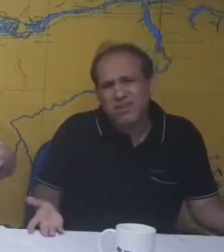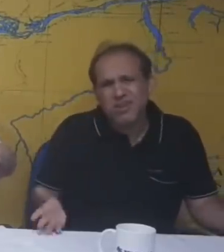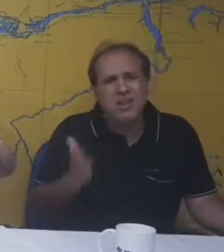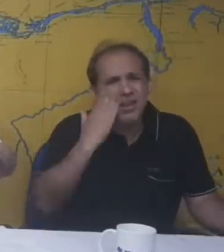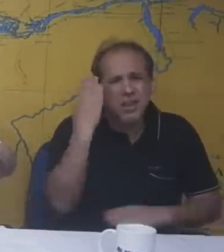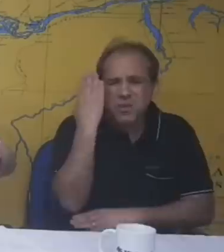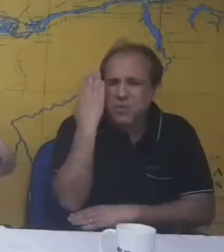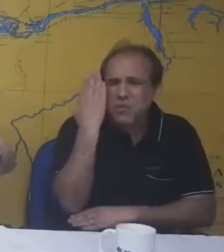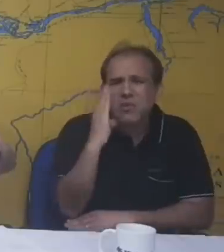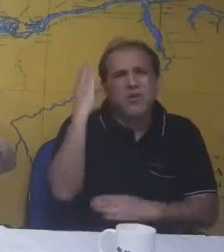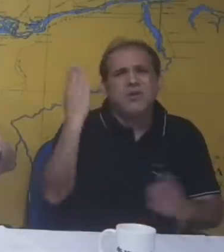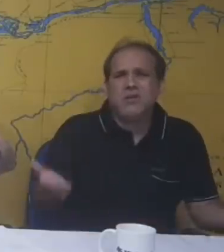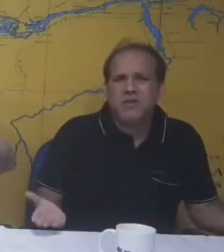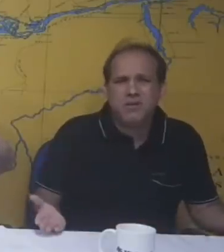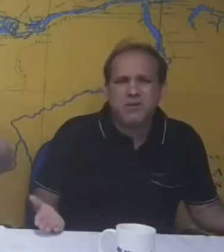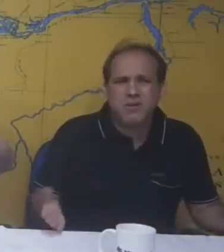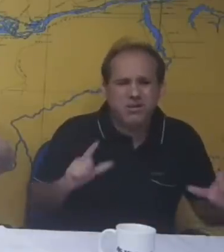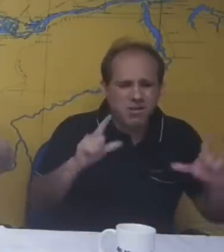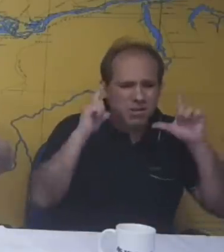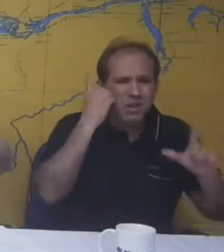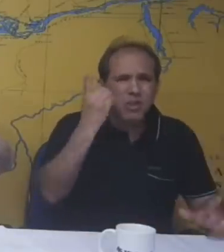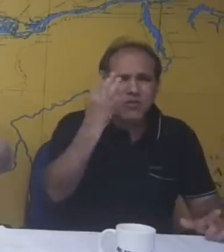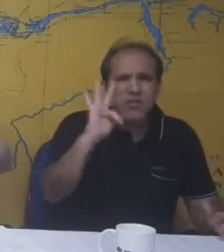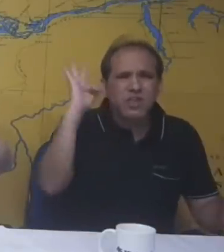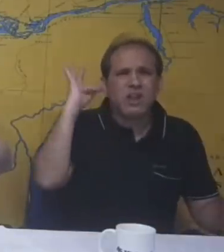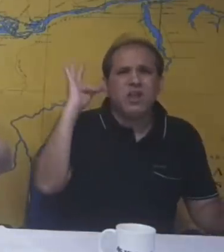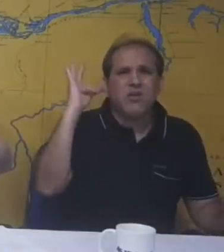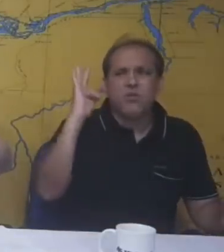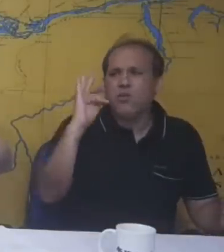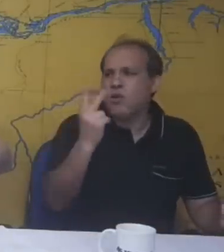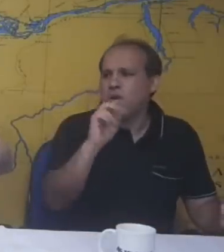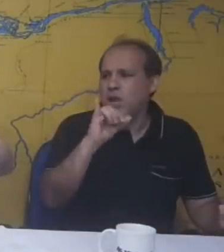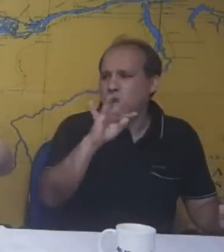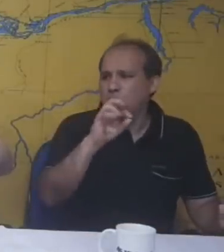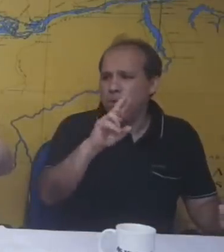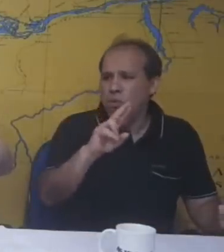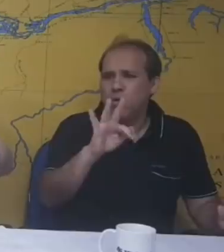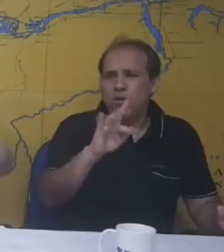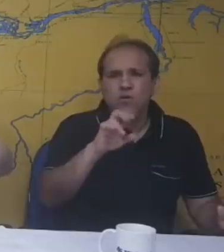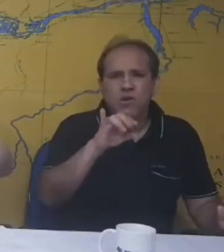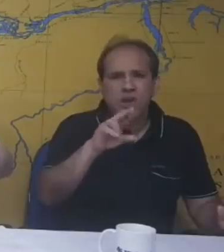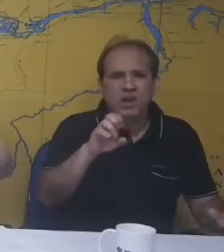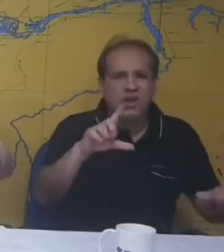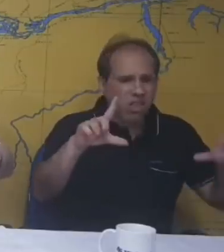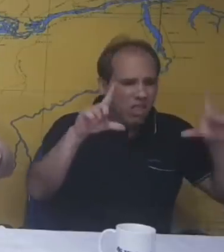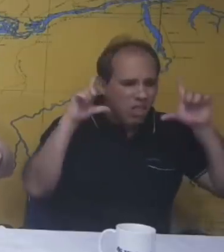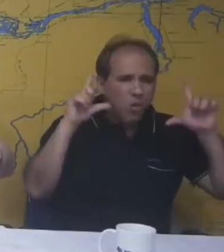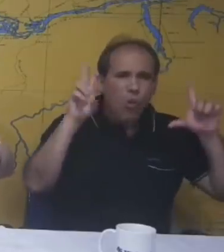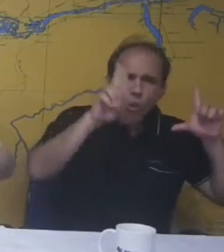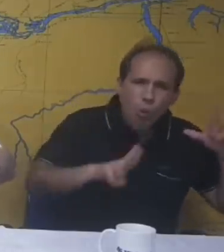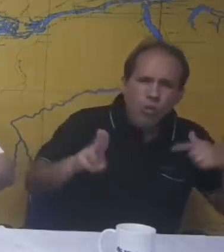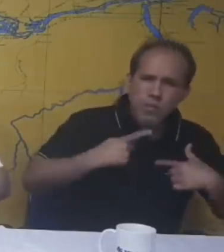é muita cara de pau aí desse deputado federal aqui, Heitor Freire, tá? Fazer um santinho para o seu candidato usando